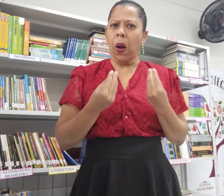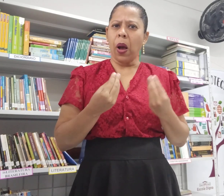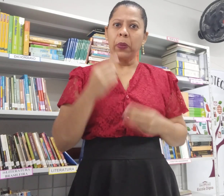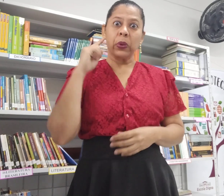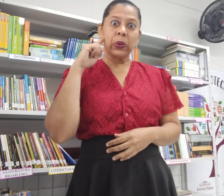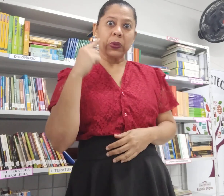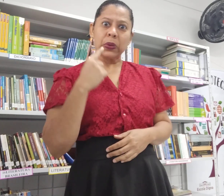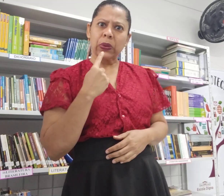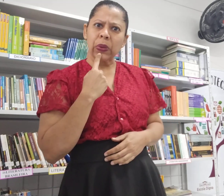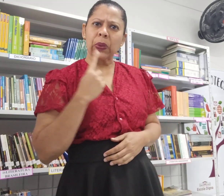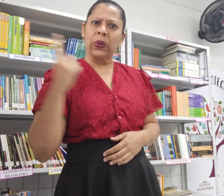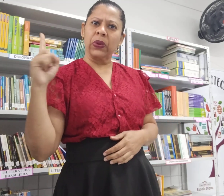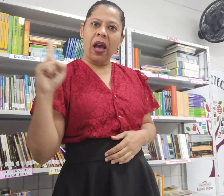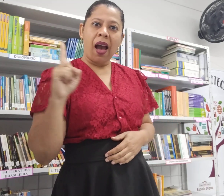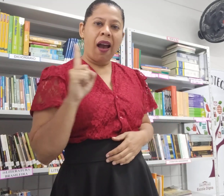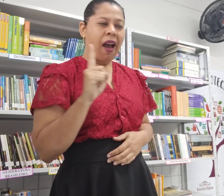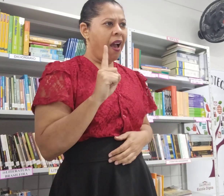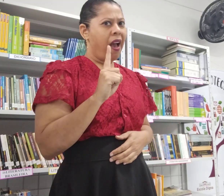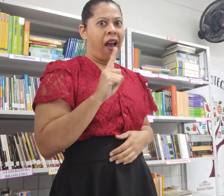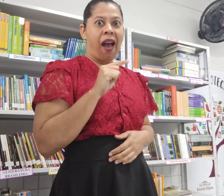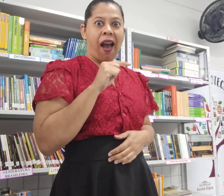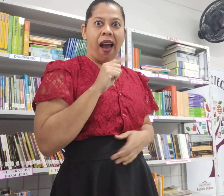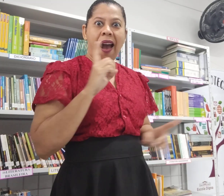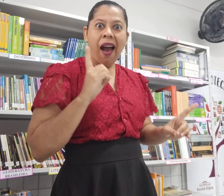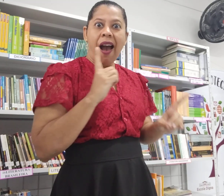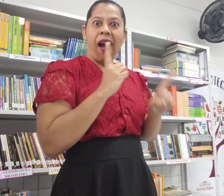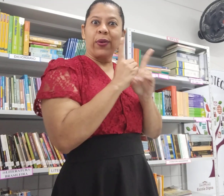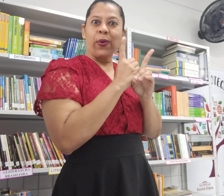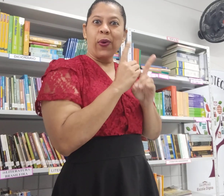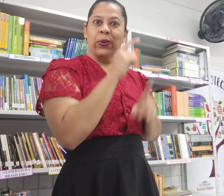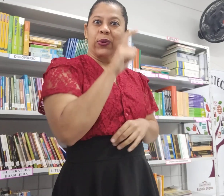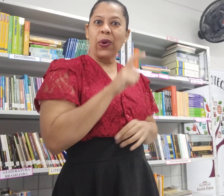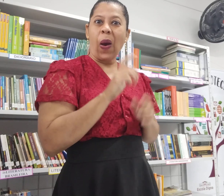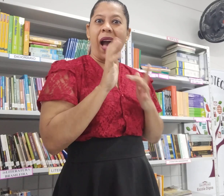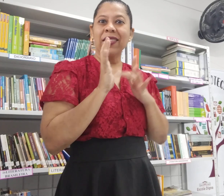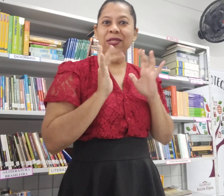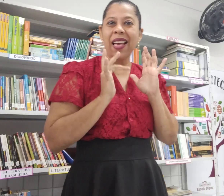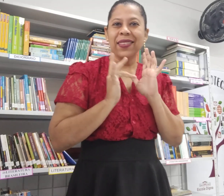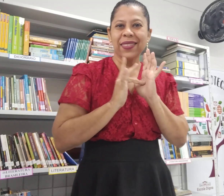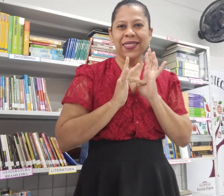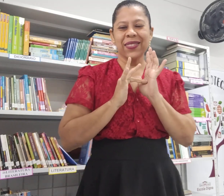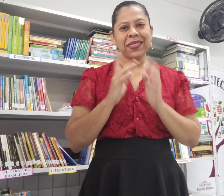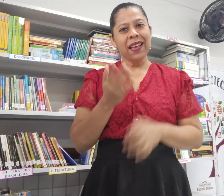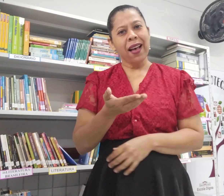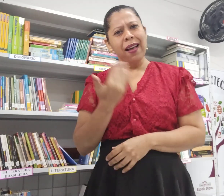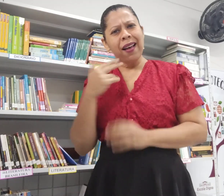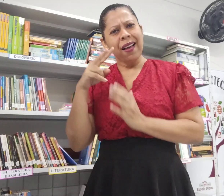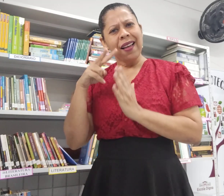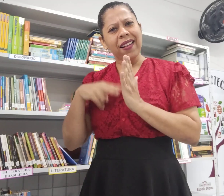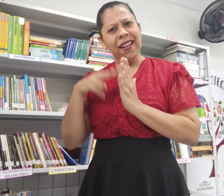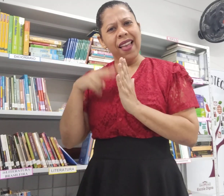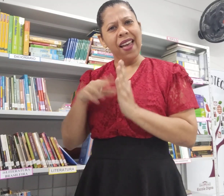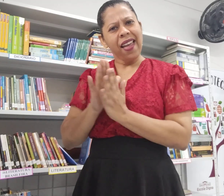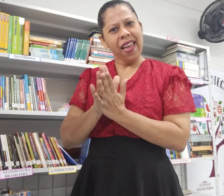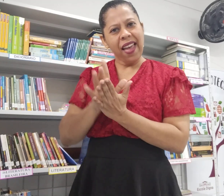surdo com Jesus. Nós vamos ler o trecho que está em Marcos, no Evangelho